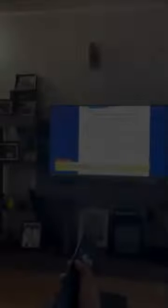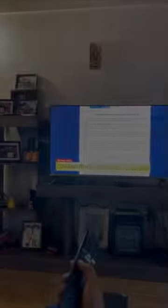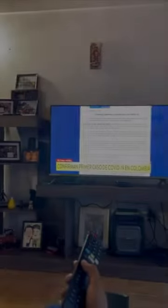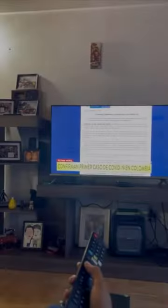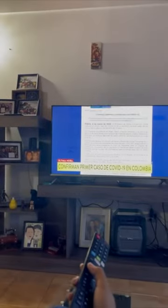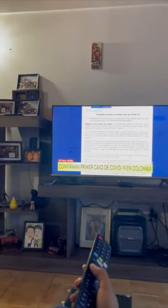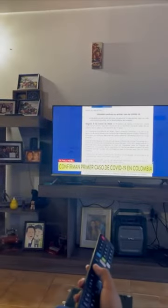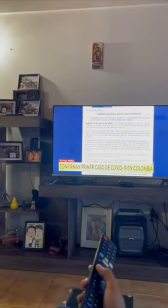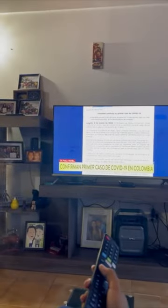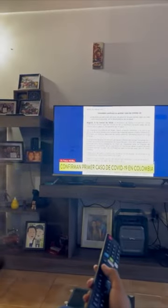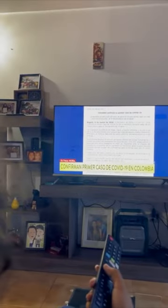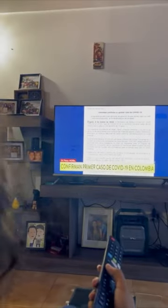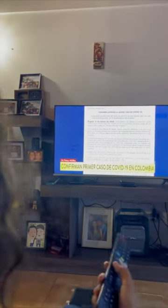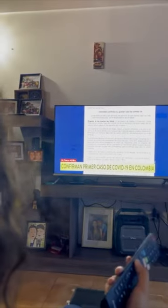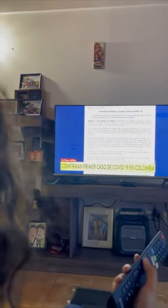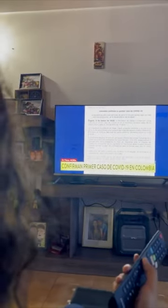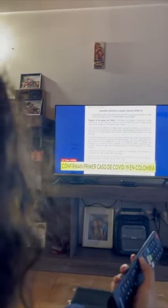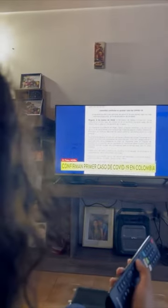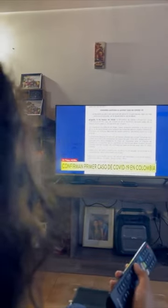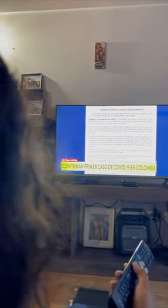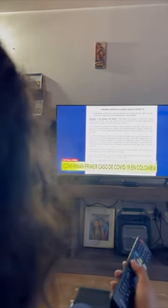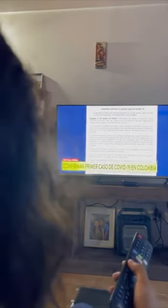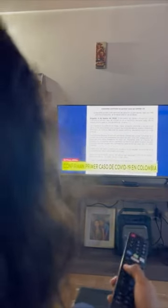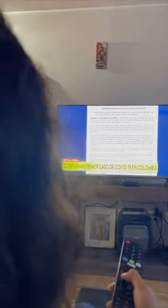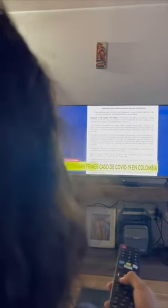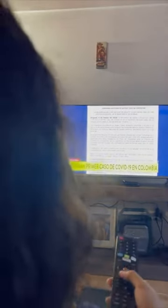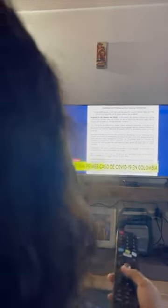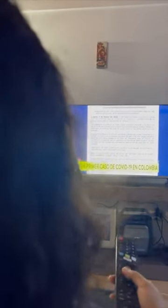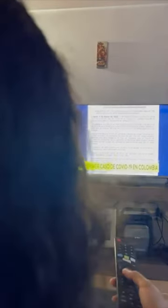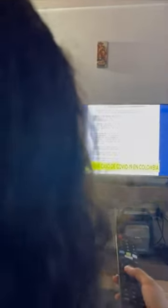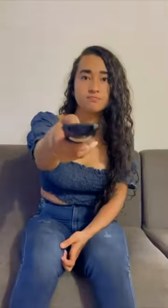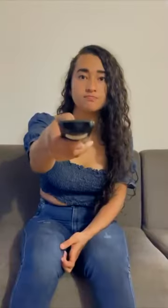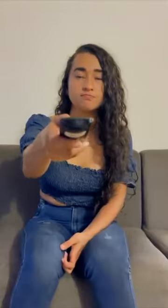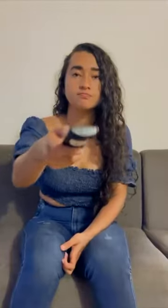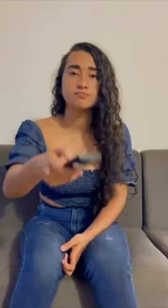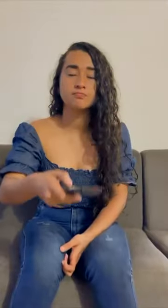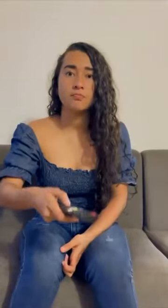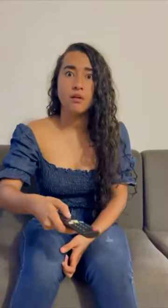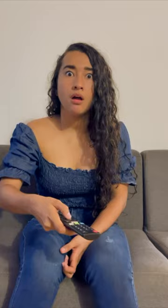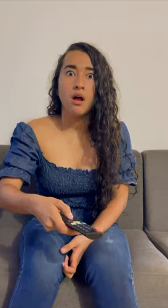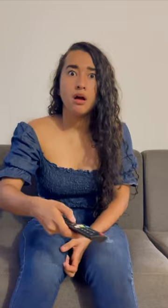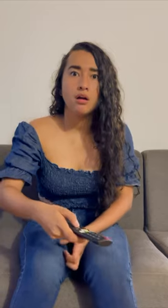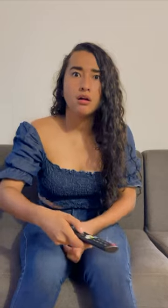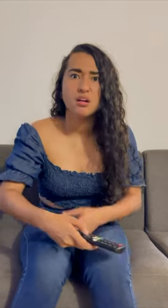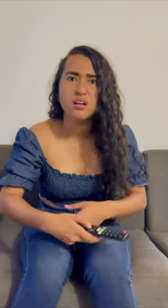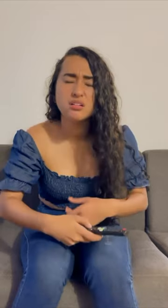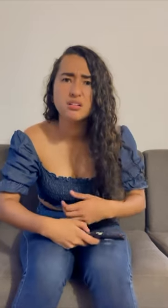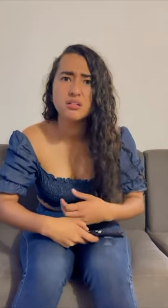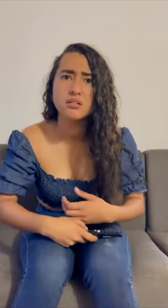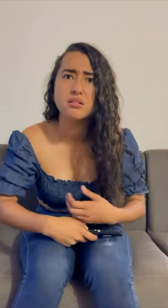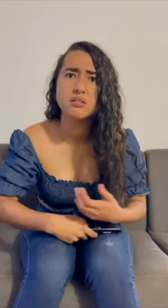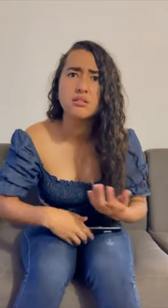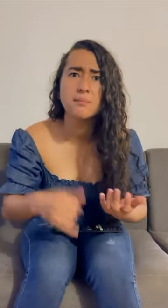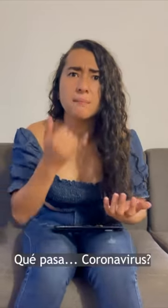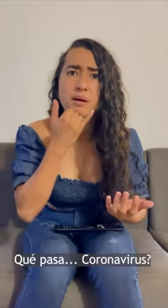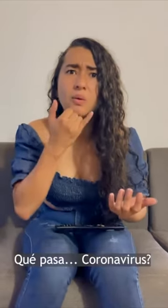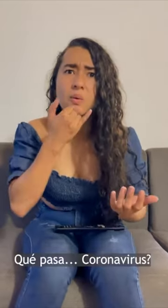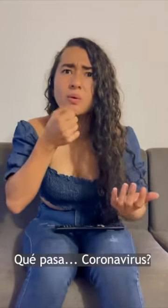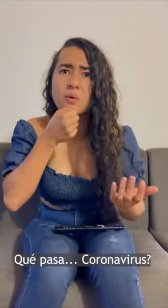terrible momento en la humanidad. Crueldad, quizás. Alerta, la vida está en peligro como nunca